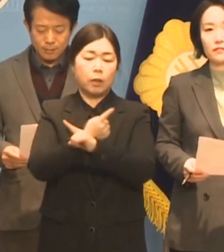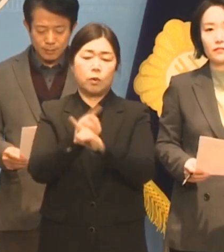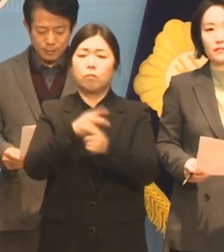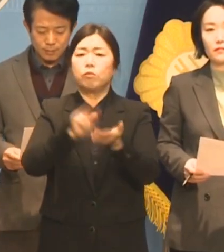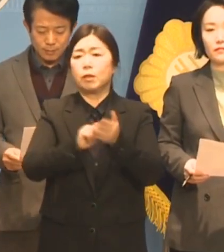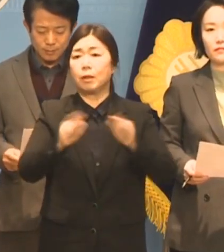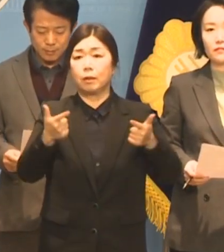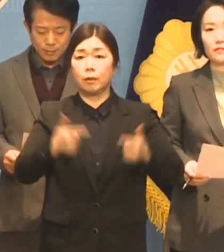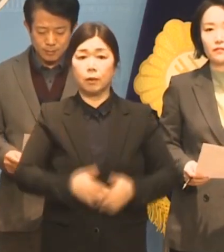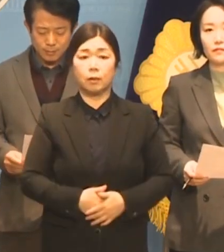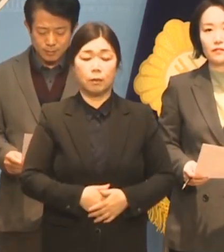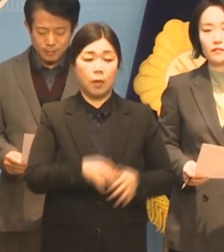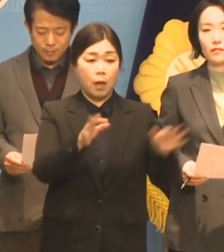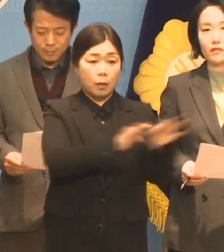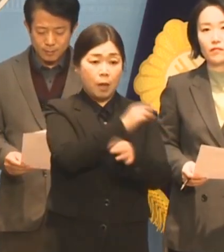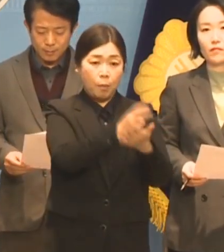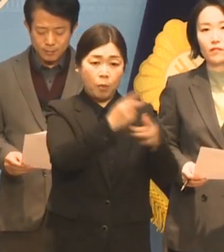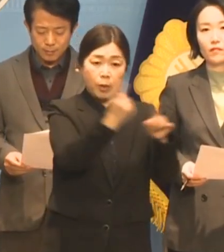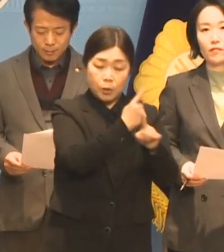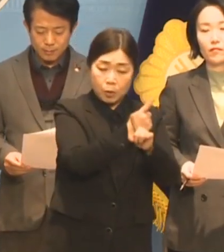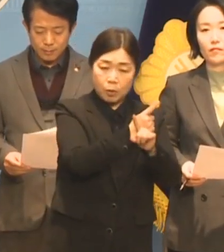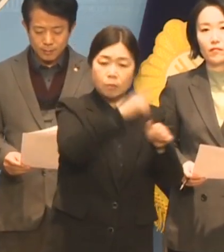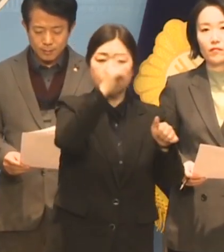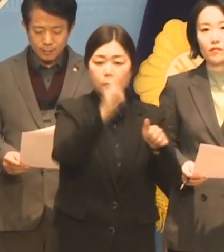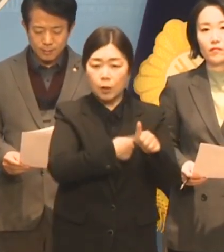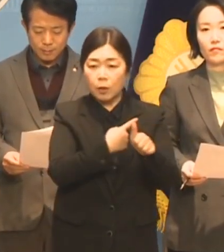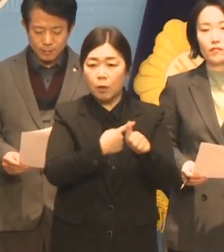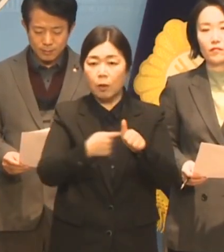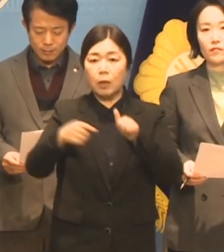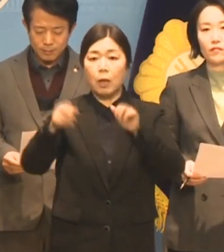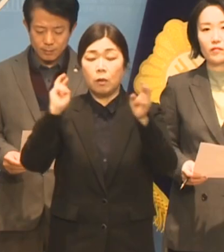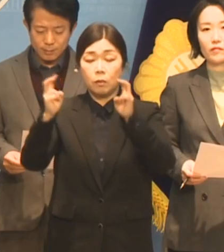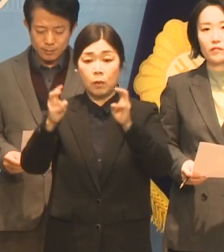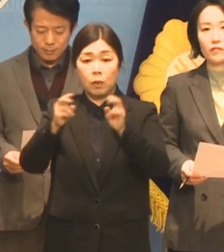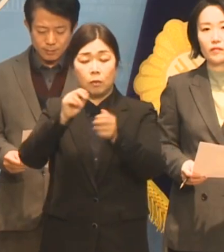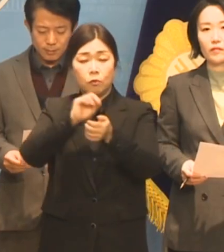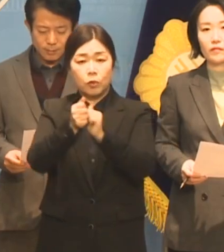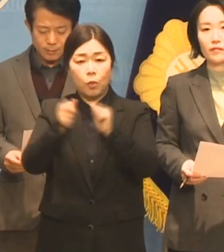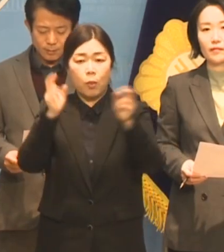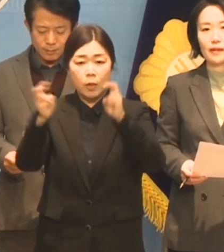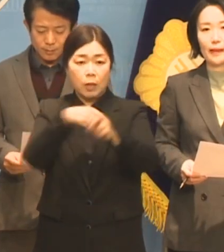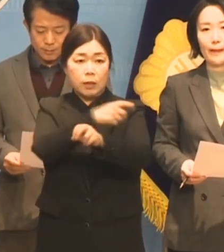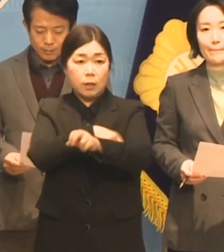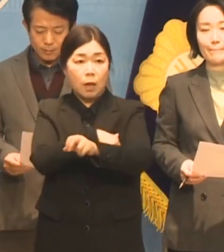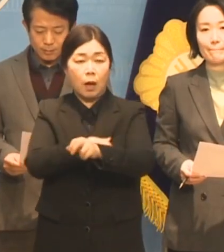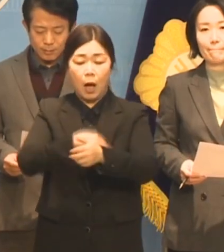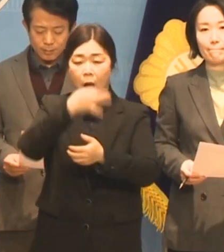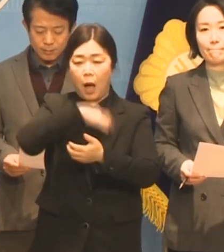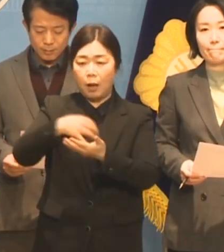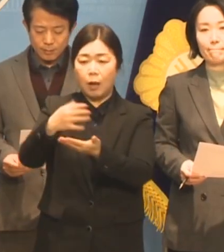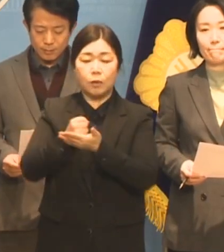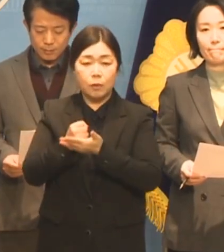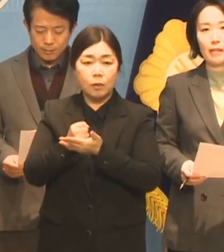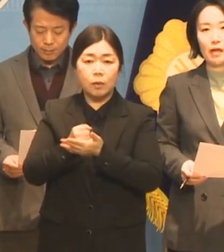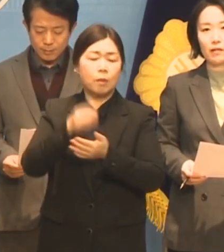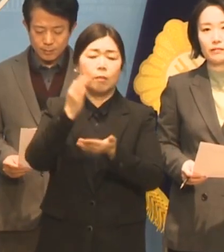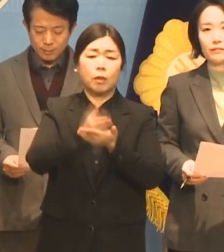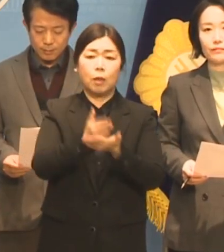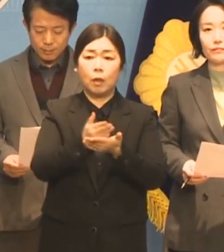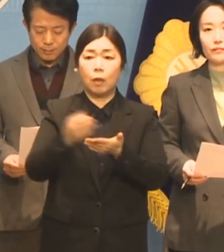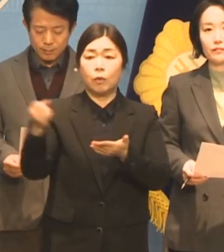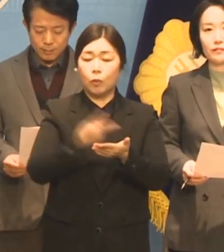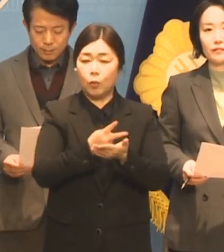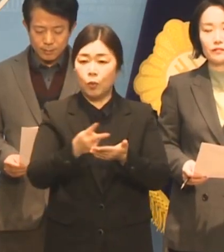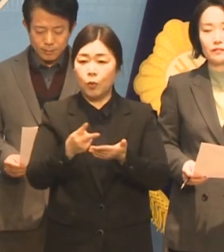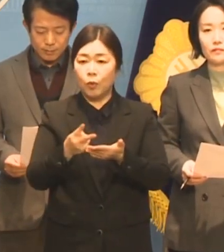상법 개정으로 이사가 총주주의 이익을 보호한다는 행동 준칙을 마련하고 자본시장법 개정으로 충실